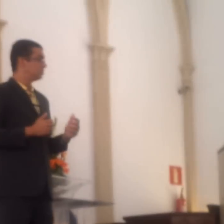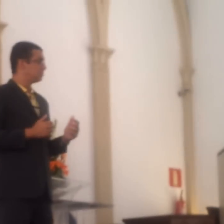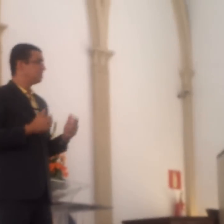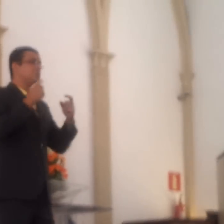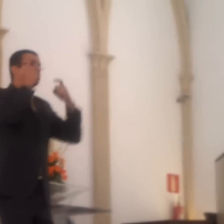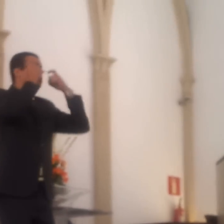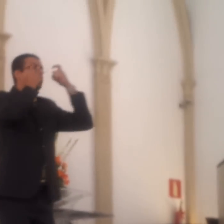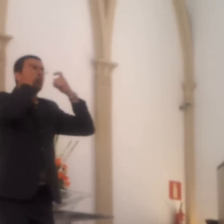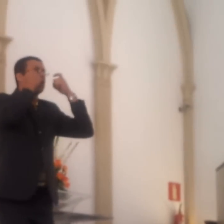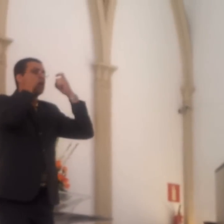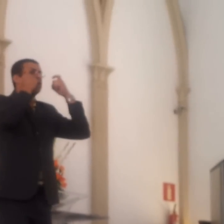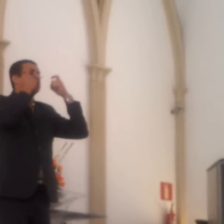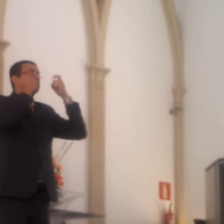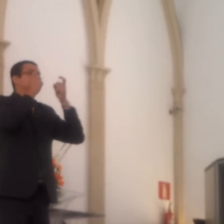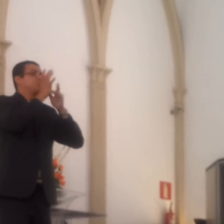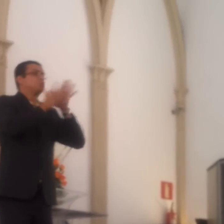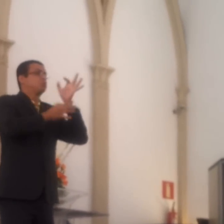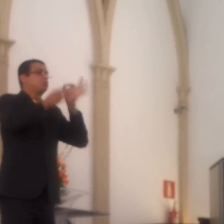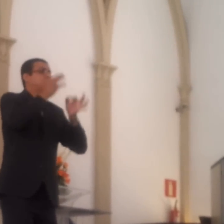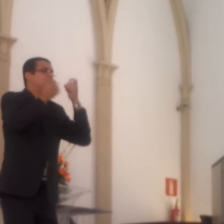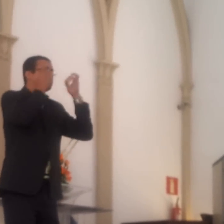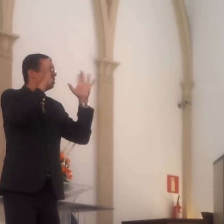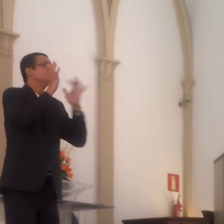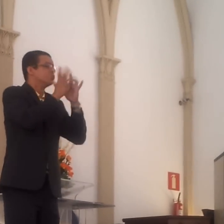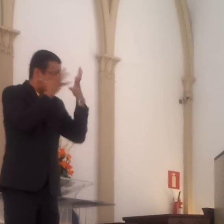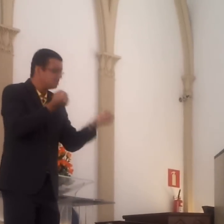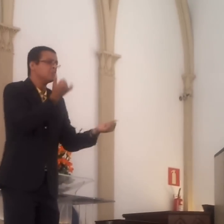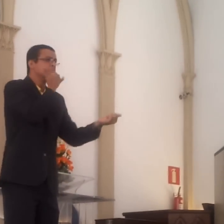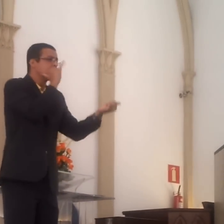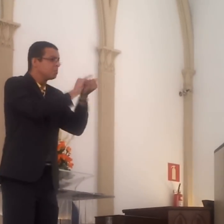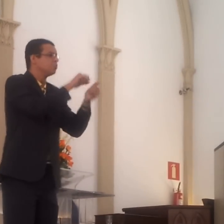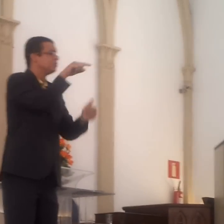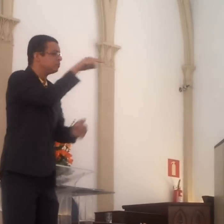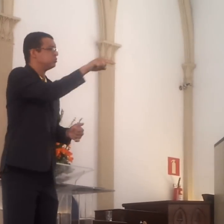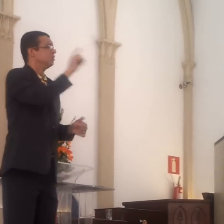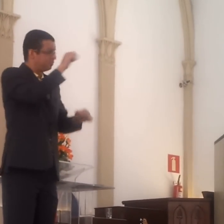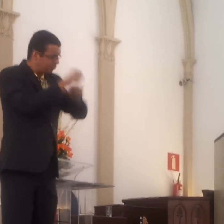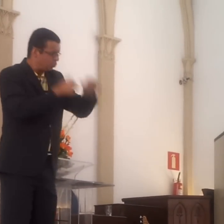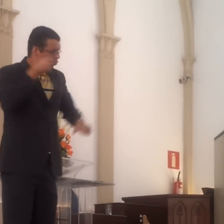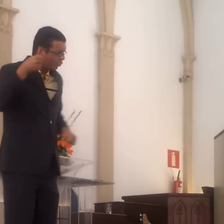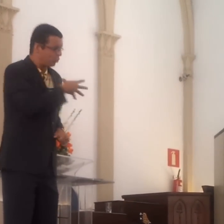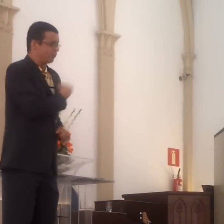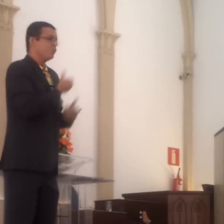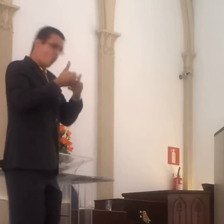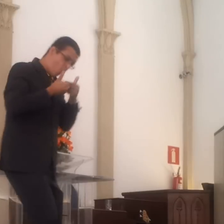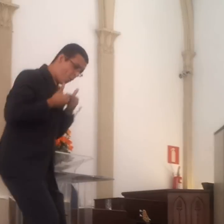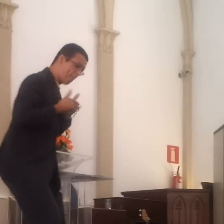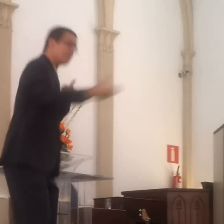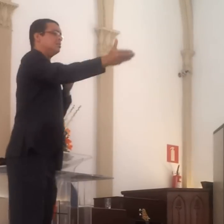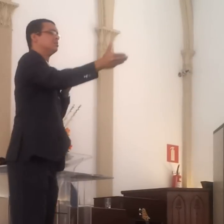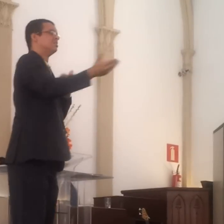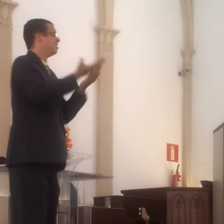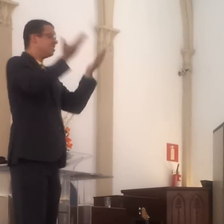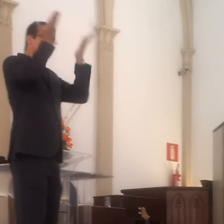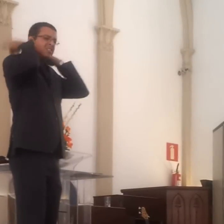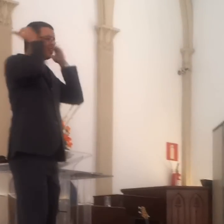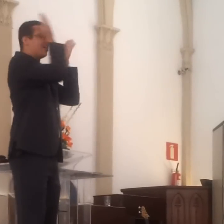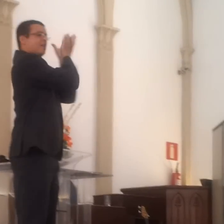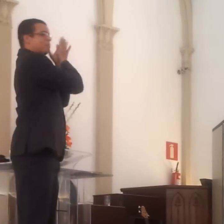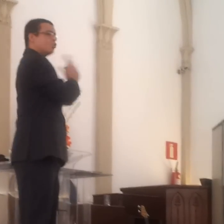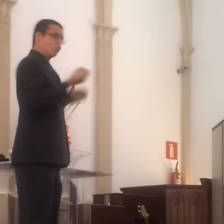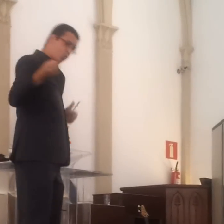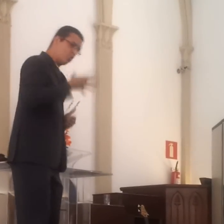vai fazer coisas grandes, não dá culpa Jesus está preparando as coisas Jesus perdoou o seu pecado e transformou a sua vida em um novo coração de